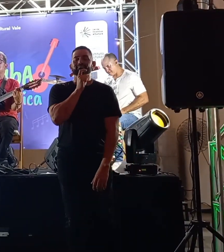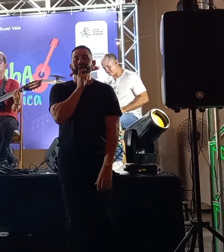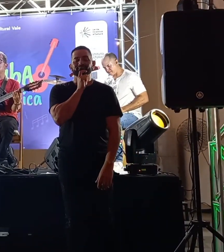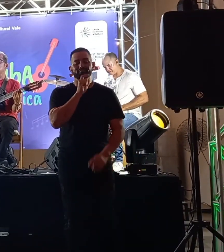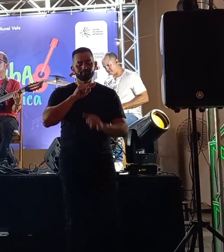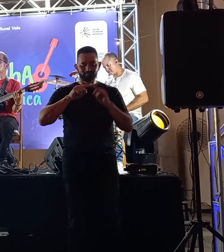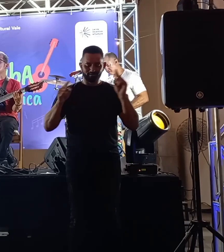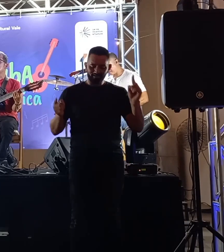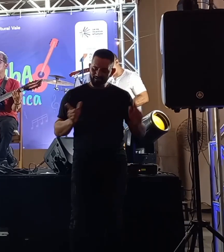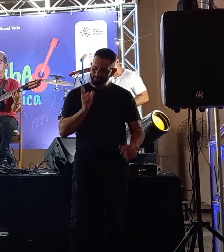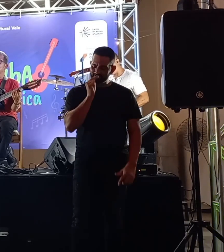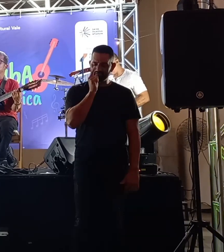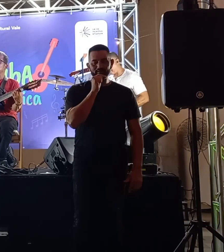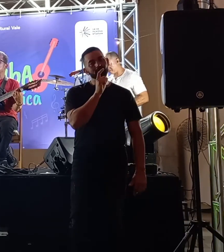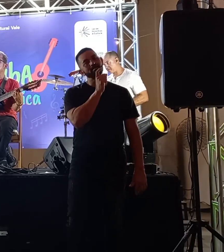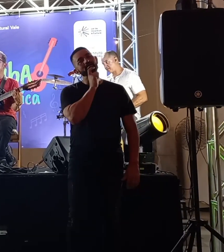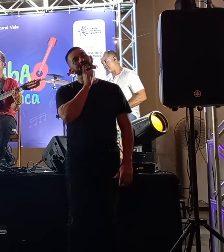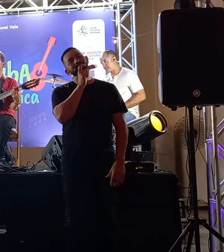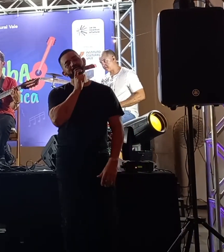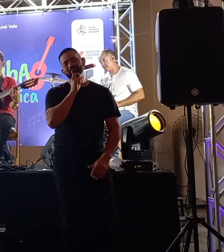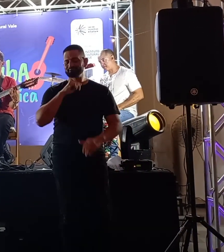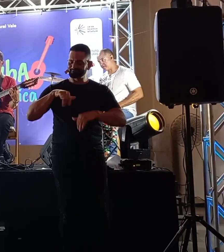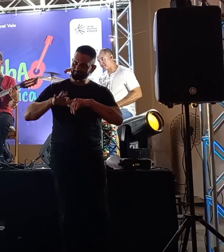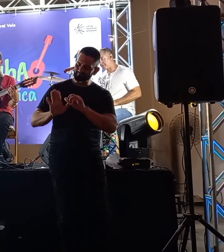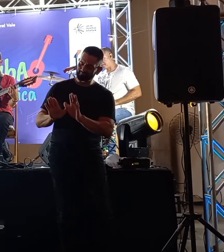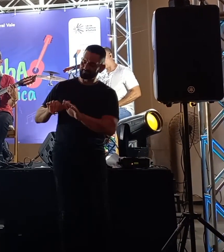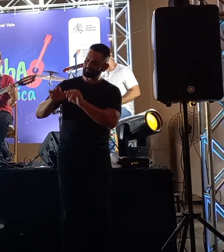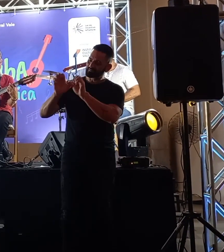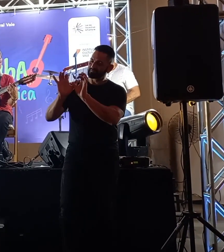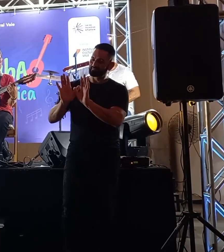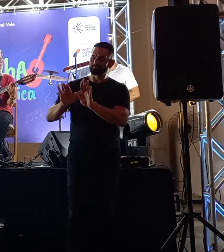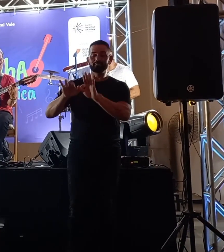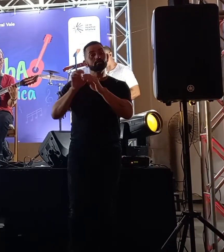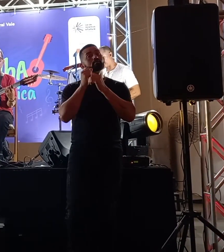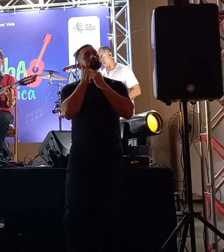Alivio voando sem fim